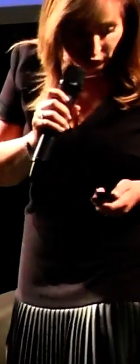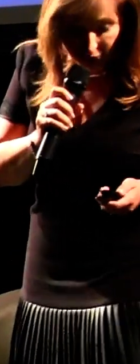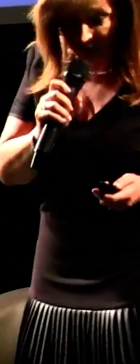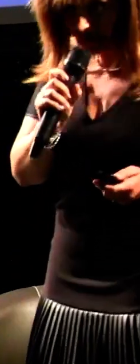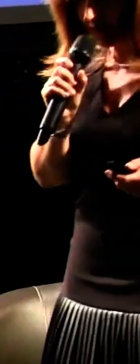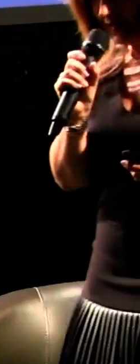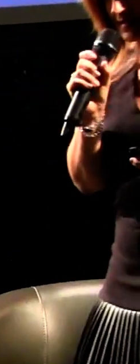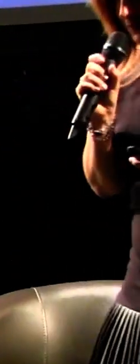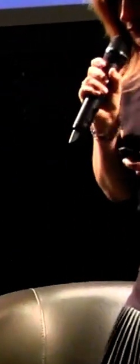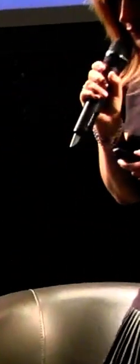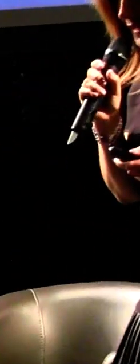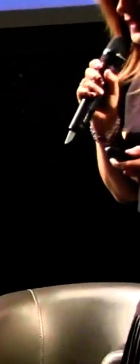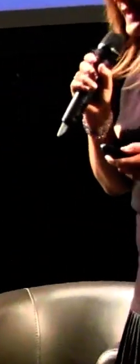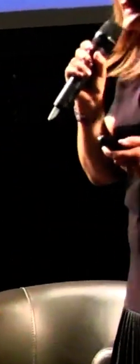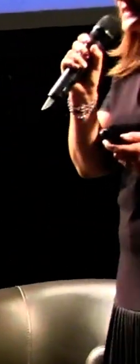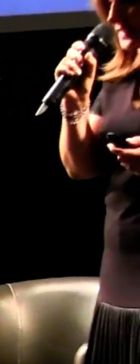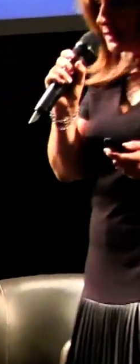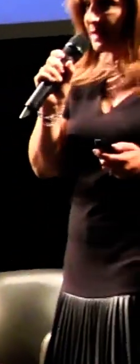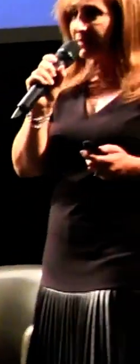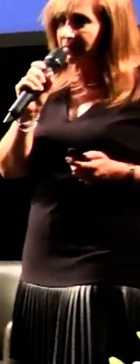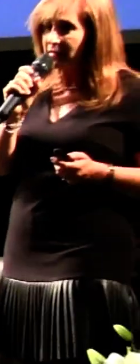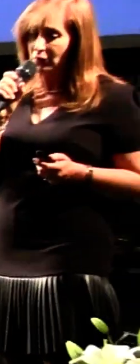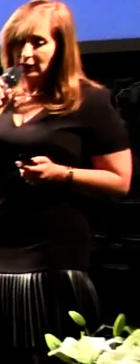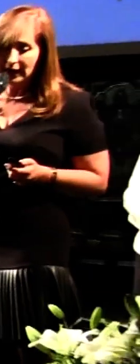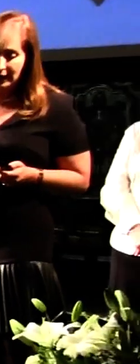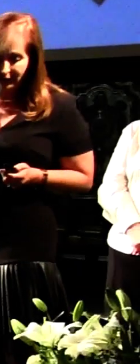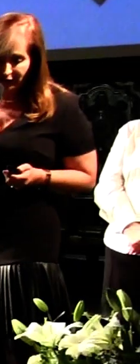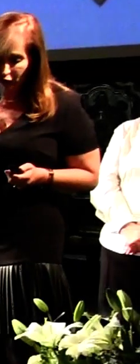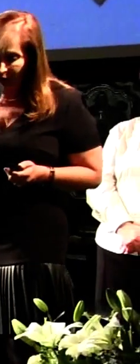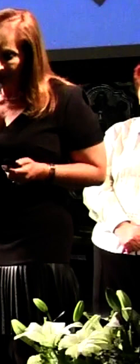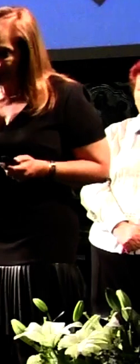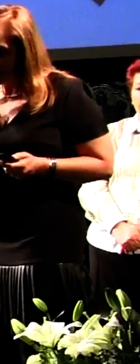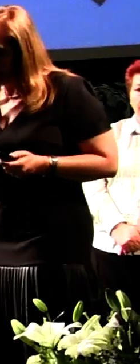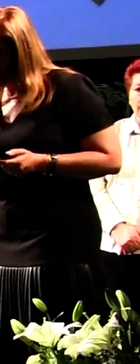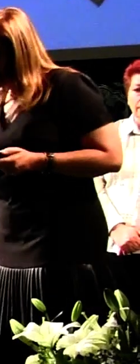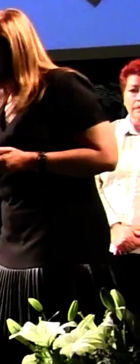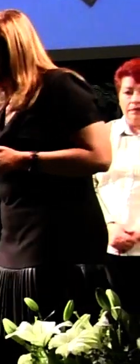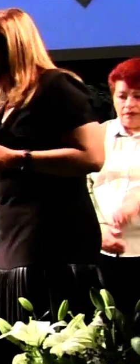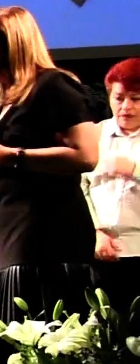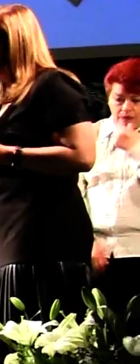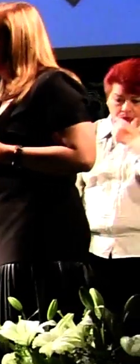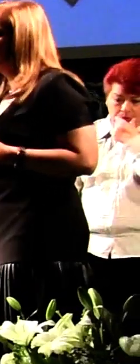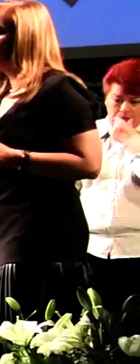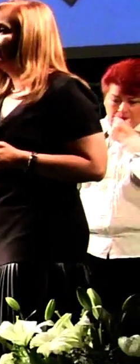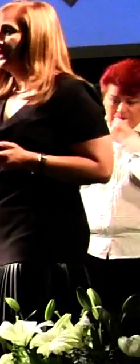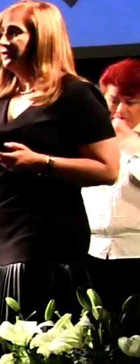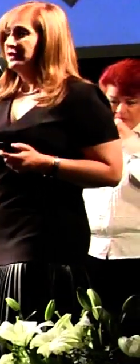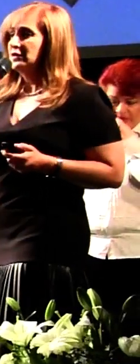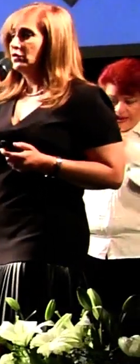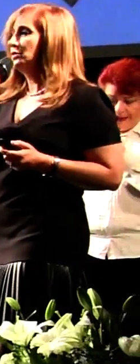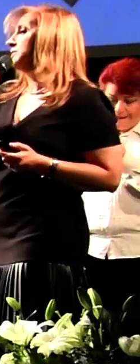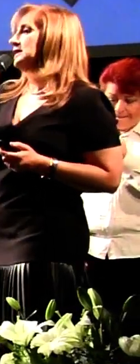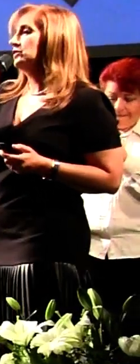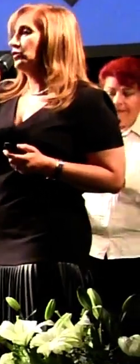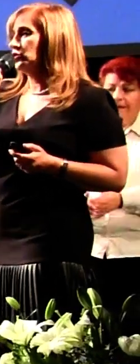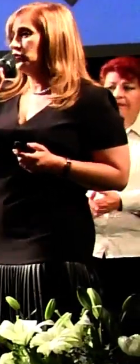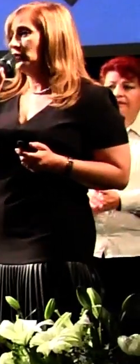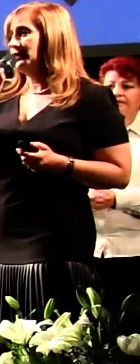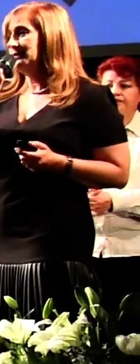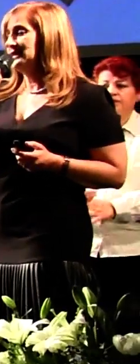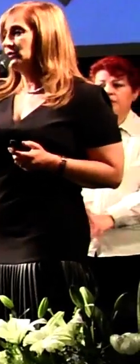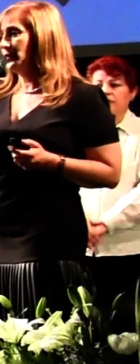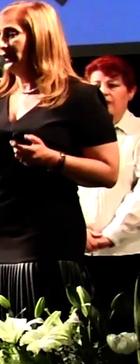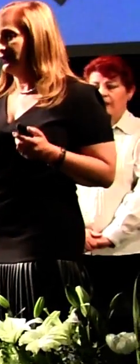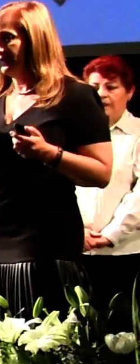platico sobre inteligencia emocional, sí me permito leer textualmente la descripción y la definición de mi maestro